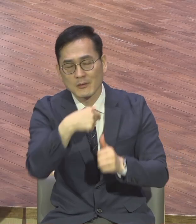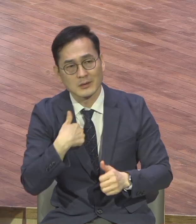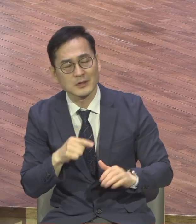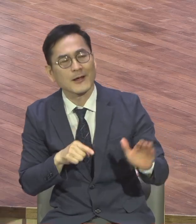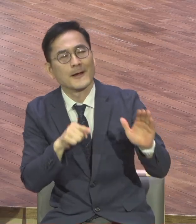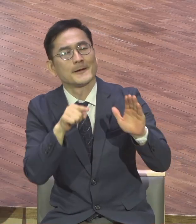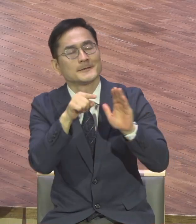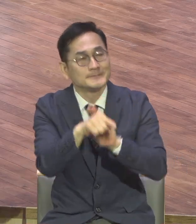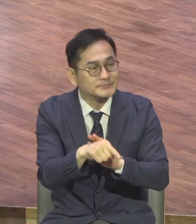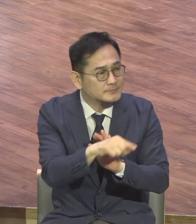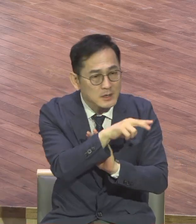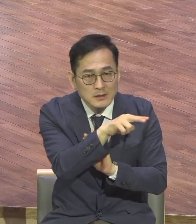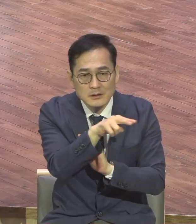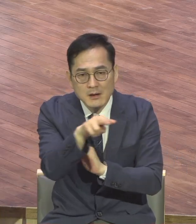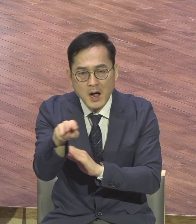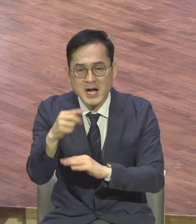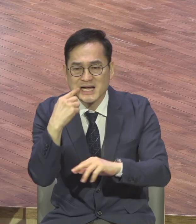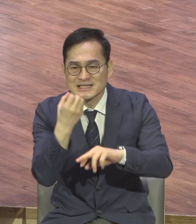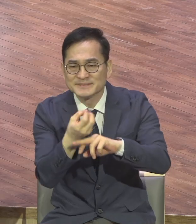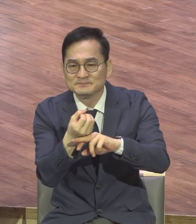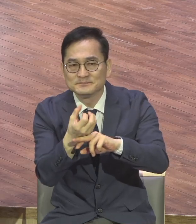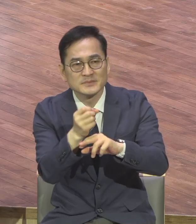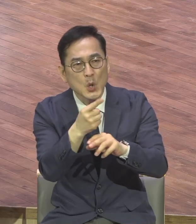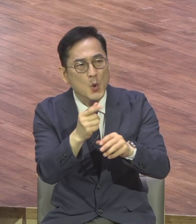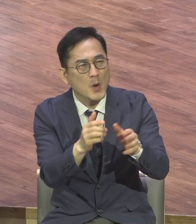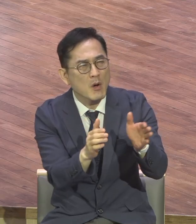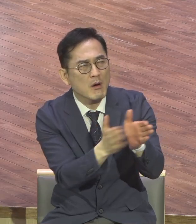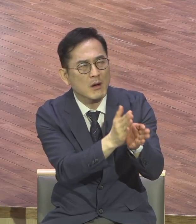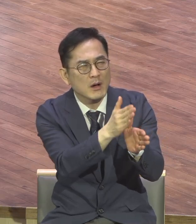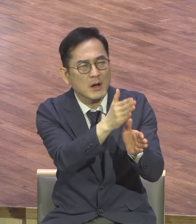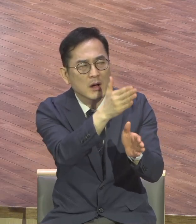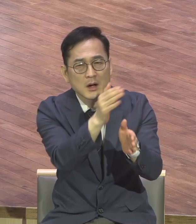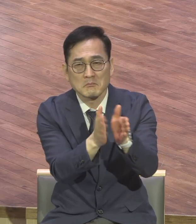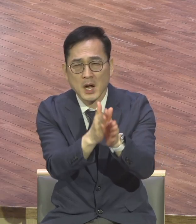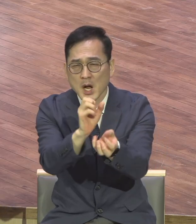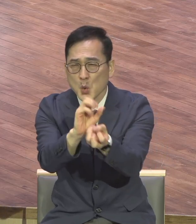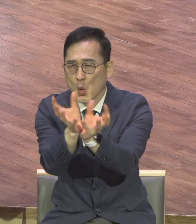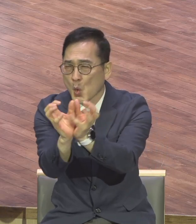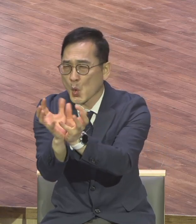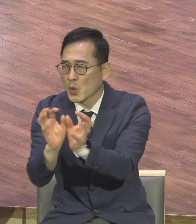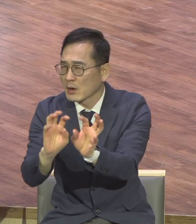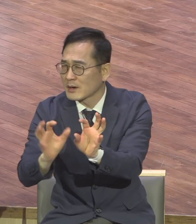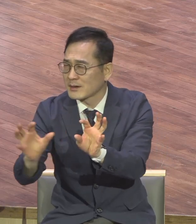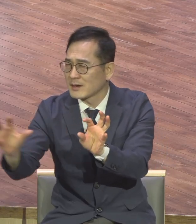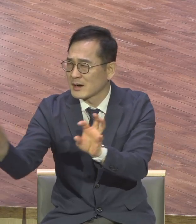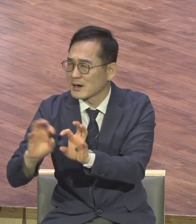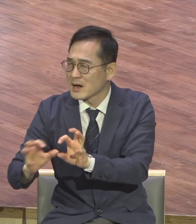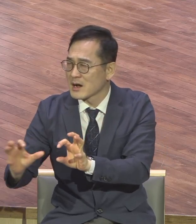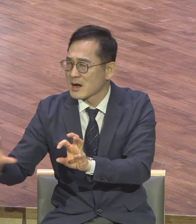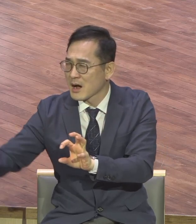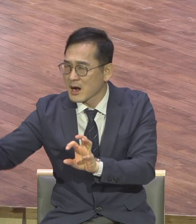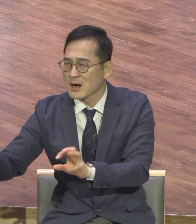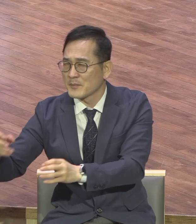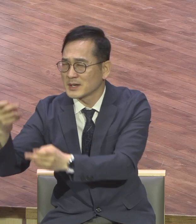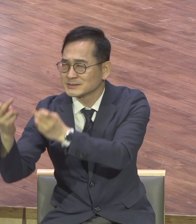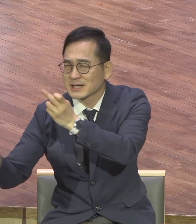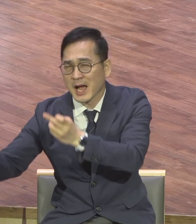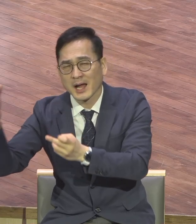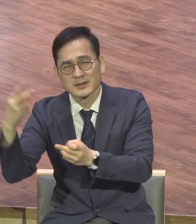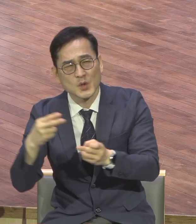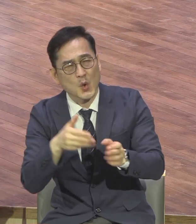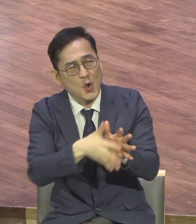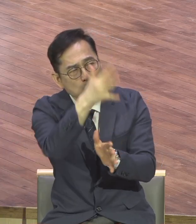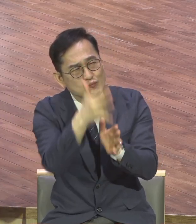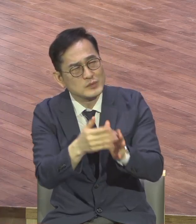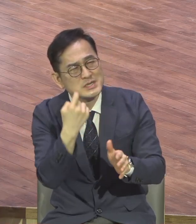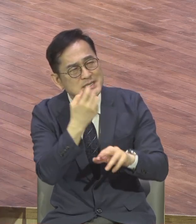금으로 보석으로 그냥 천국이 아름다운지 꽃들이 이론으로 말로 표현 못할 만큼 아름다운데